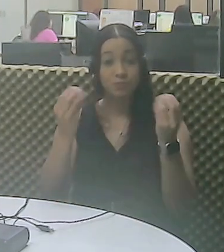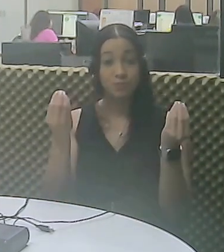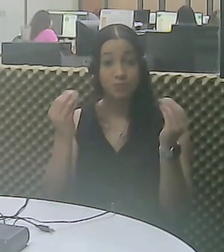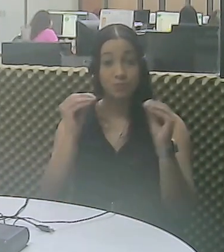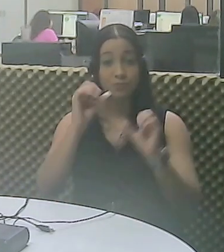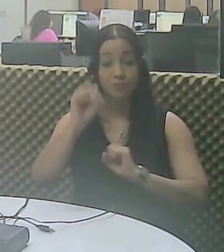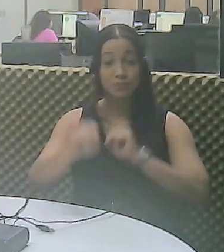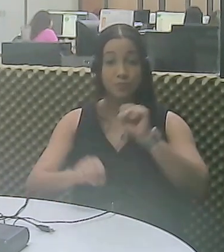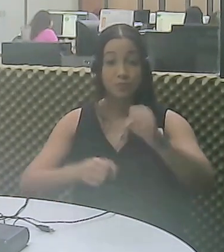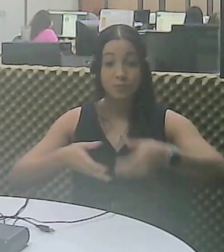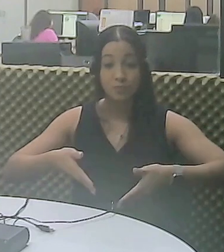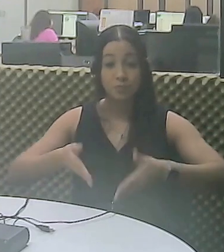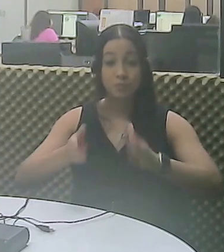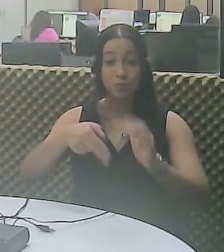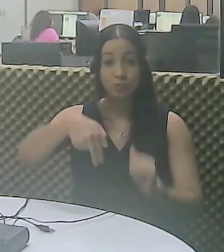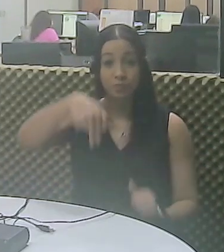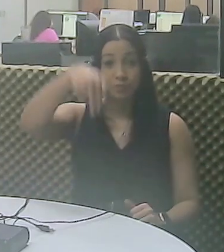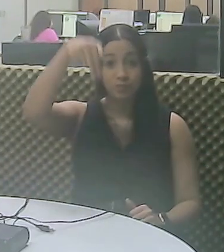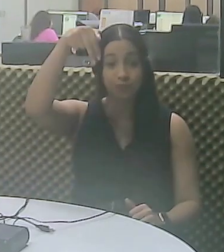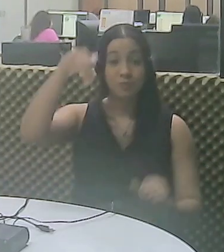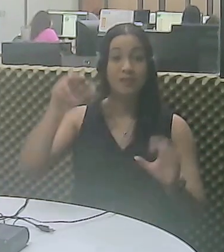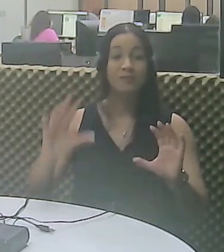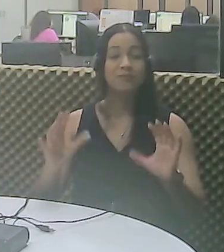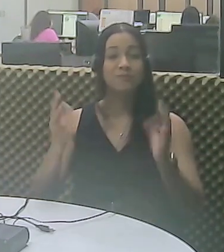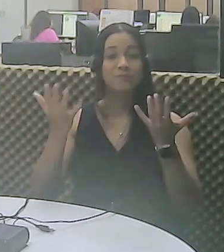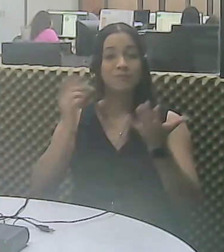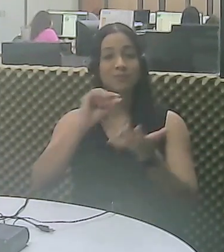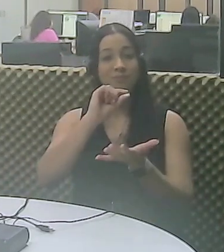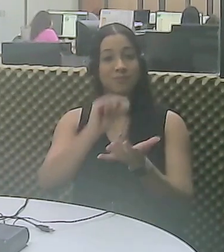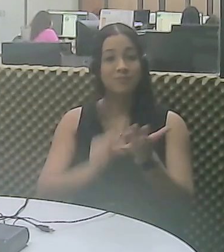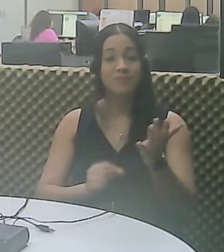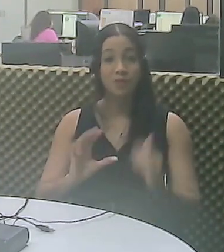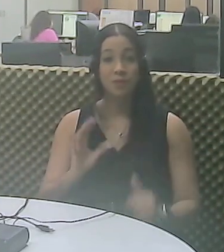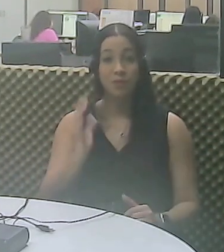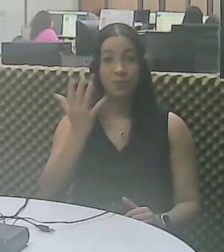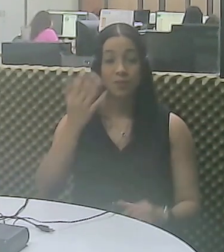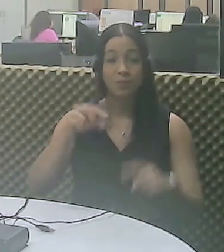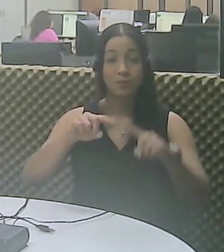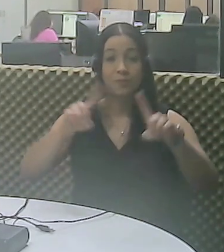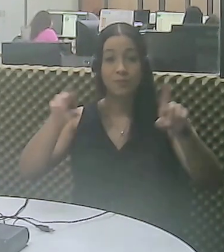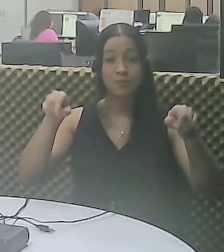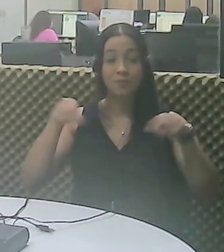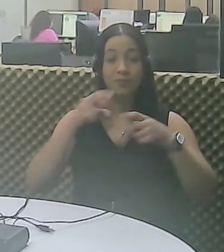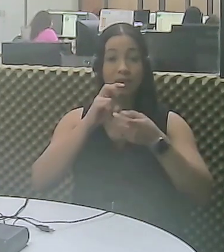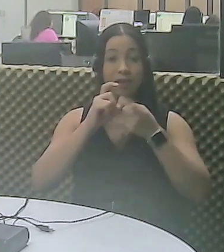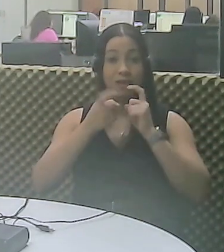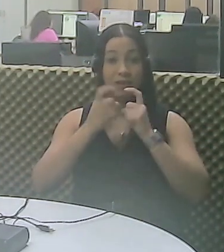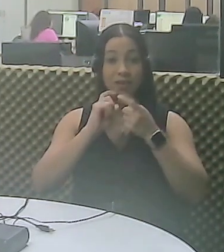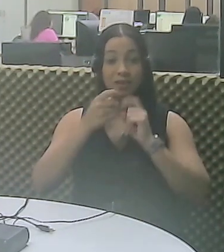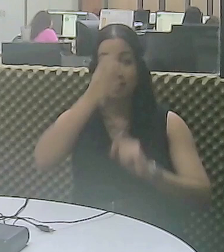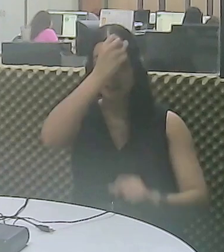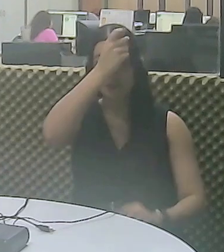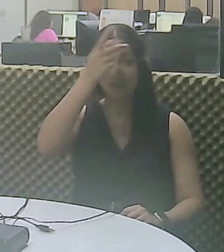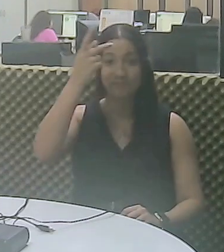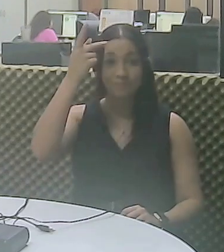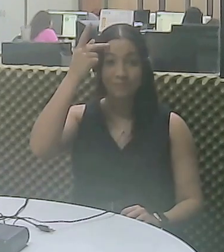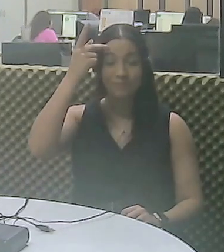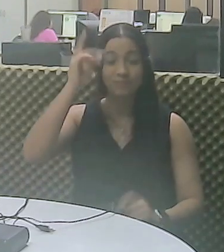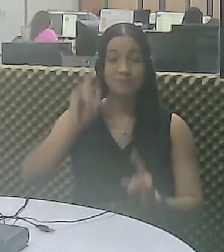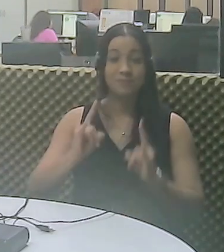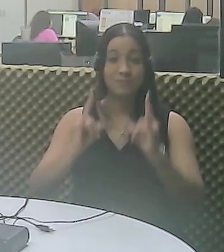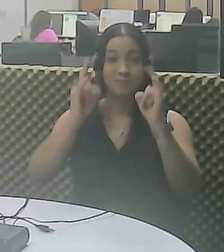de ciclovia na região norte. O evento para as assinaturas foi realizado na sala de reuniões do gabinete do prefeito, no